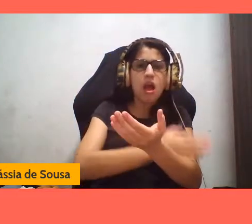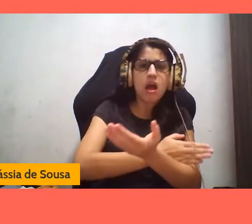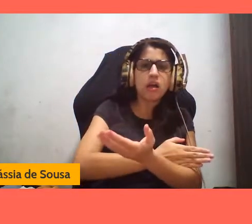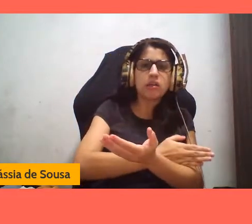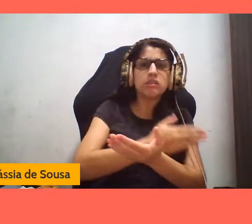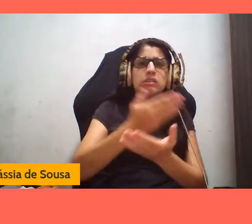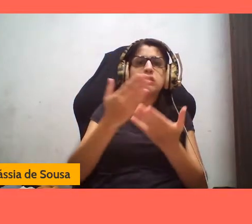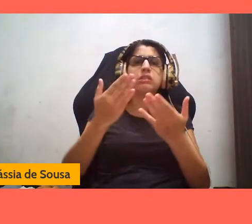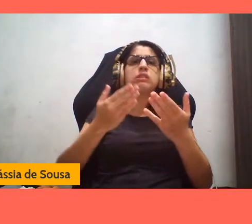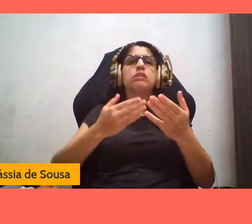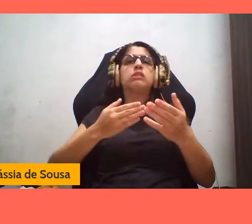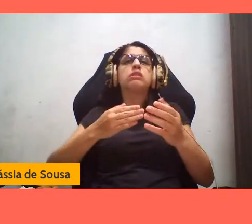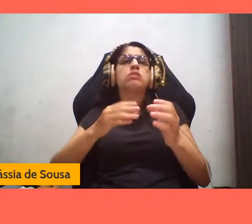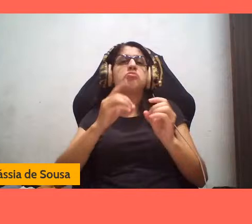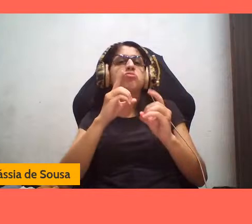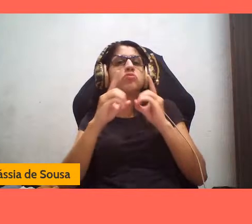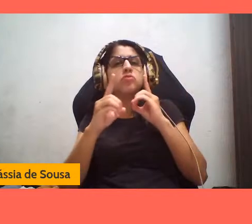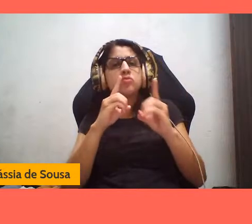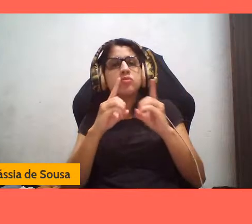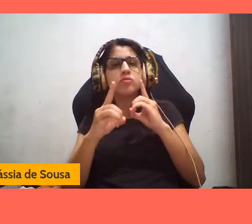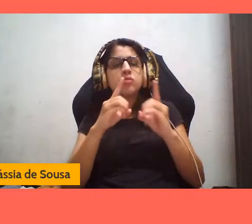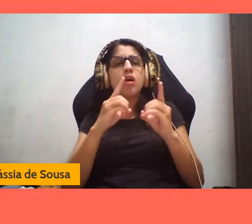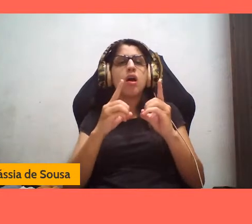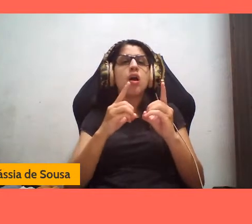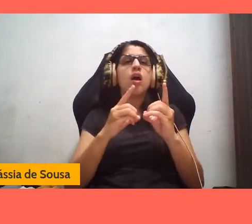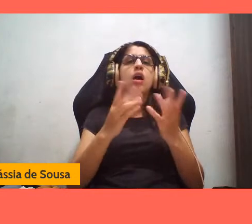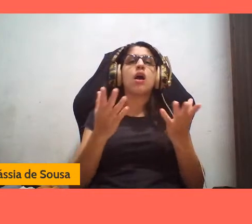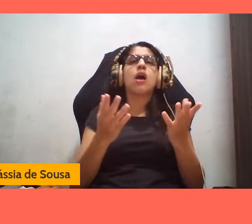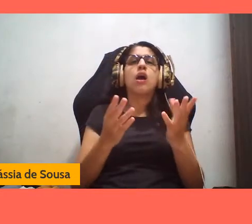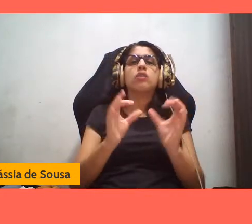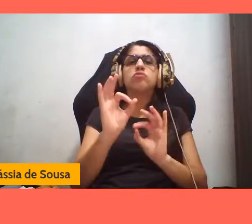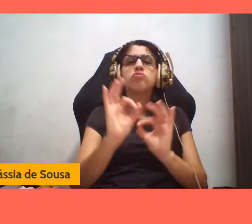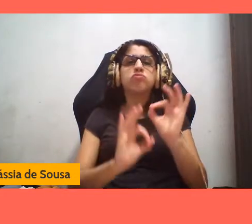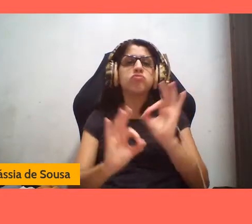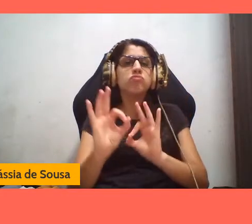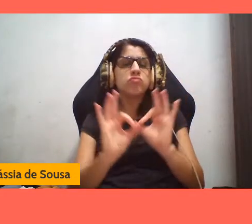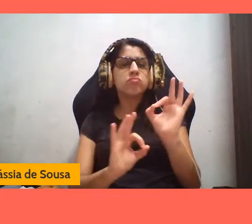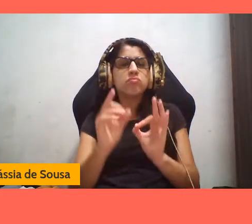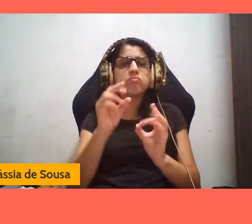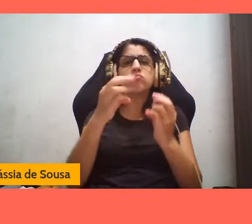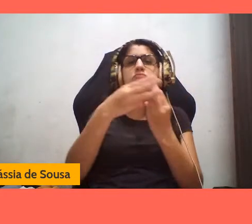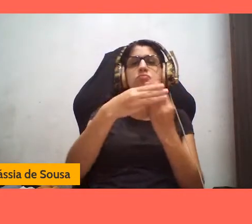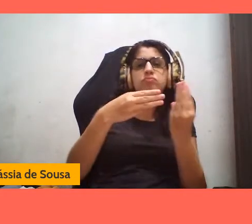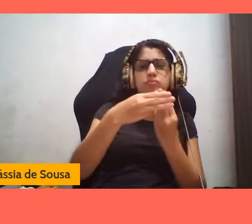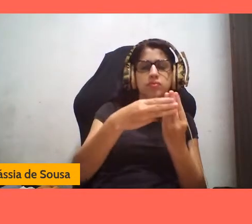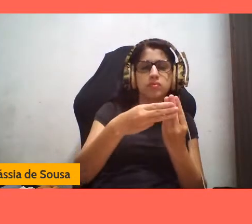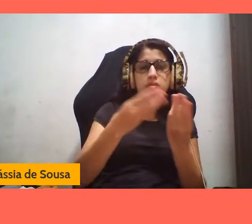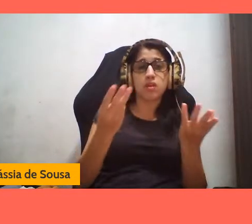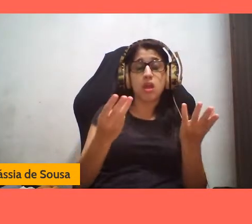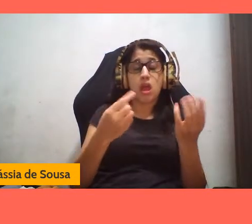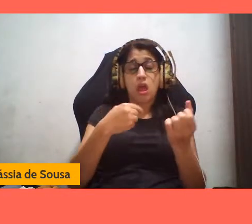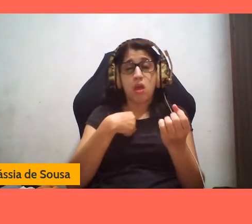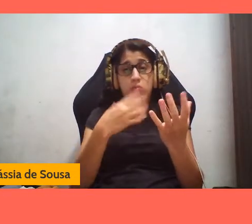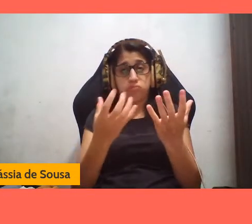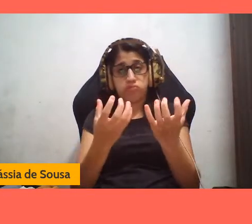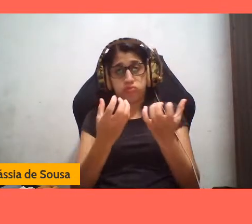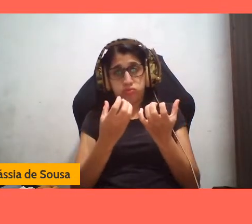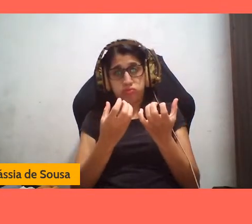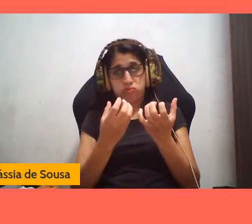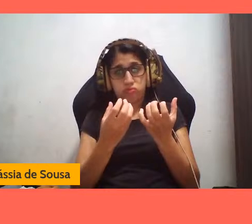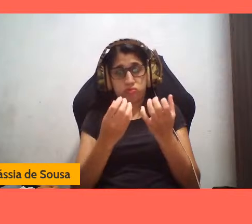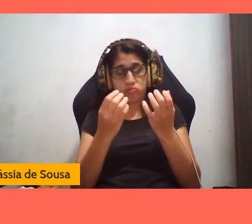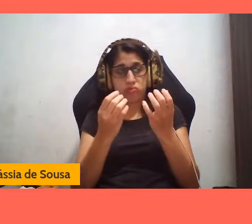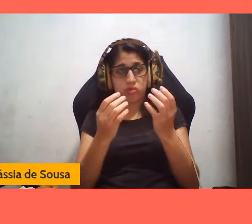as funções da universidade. Eu quero detalhar mais esses princípios